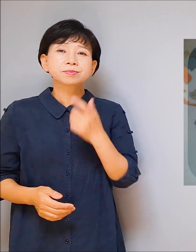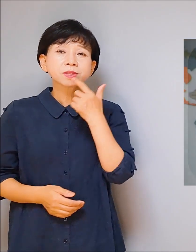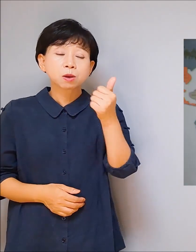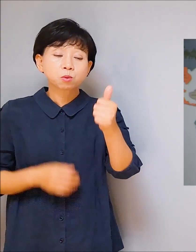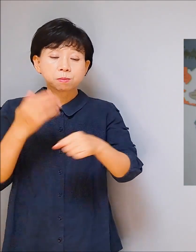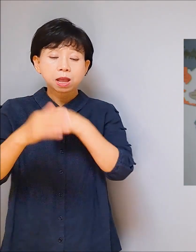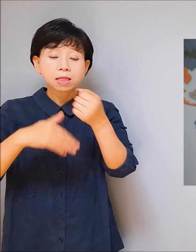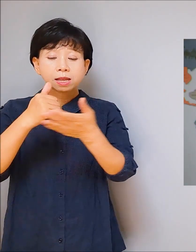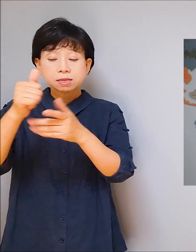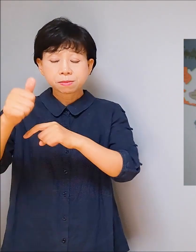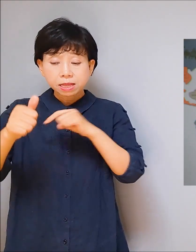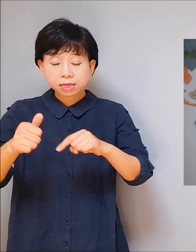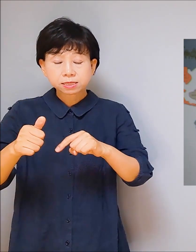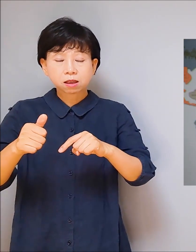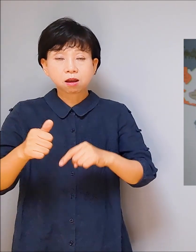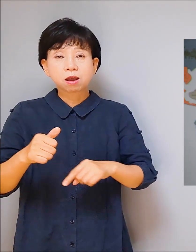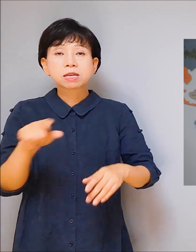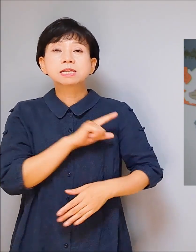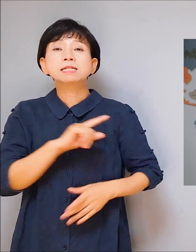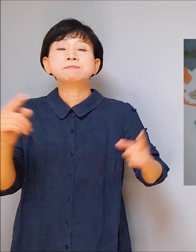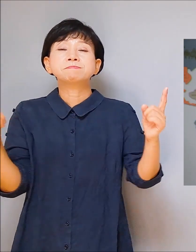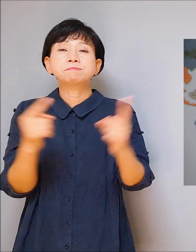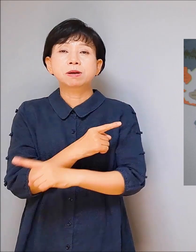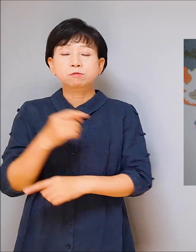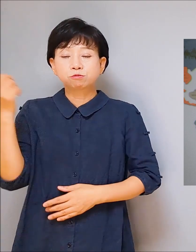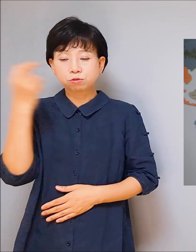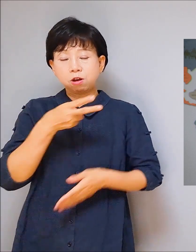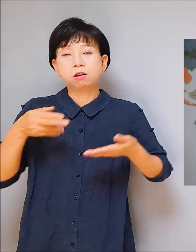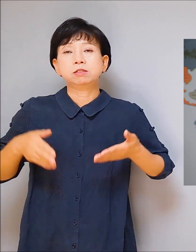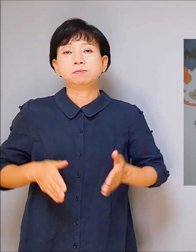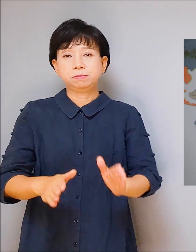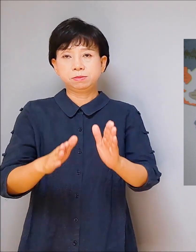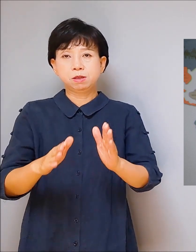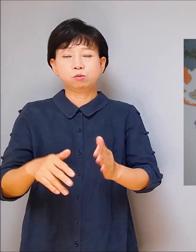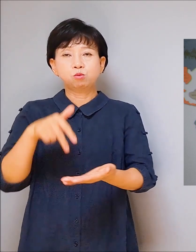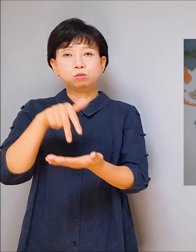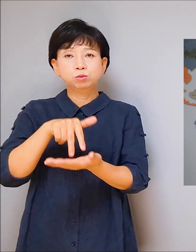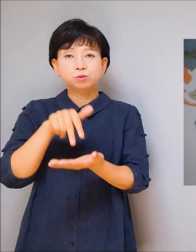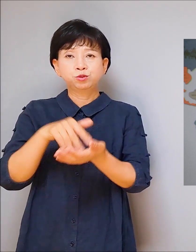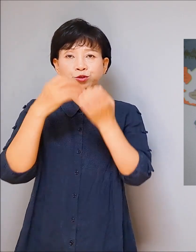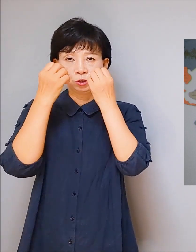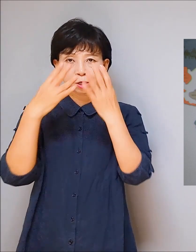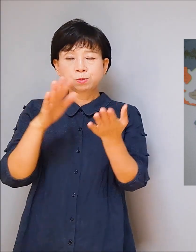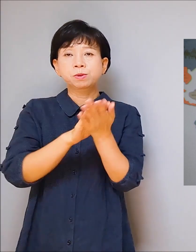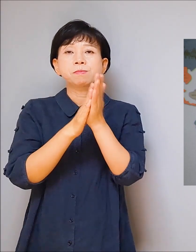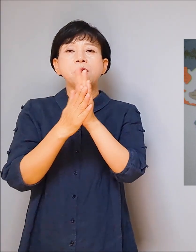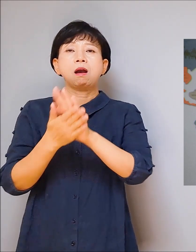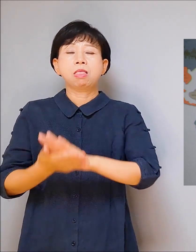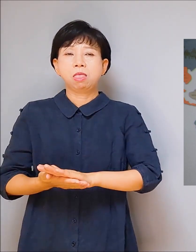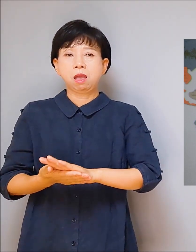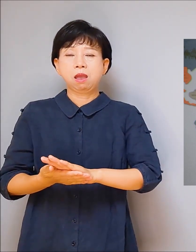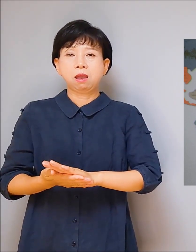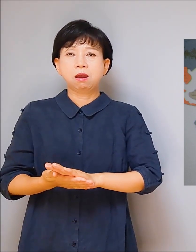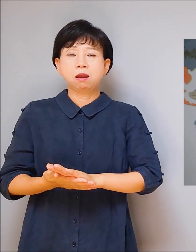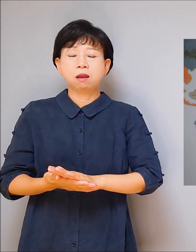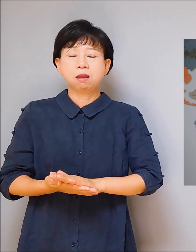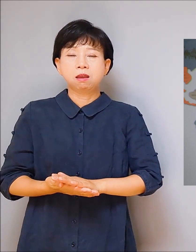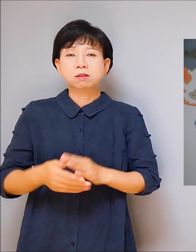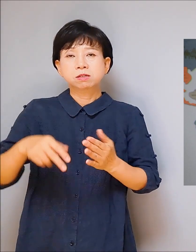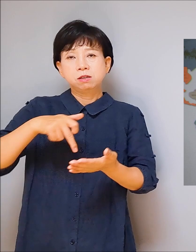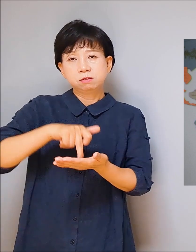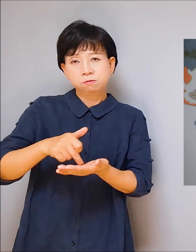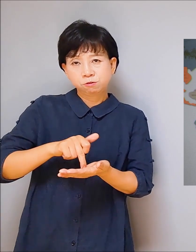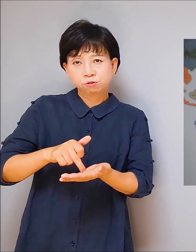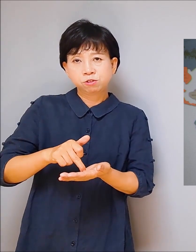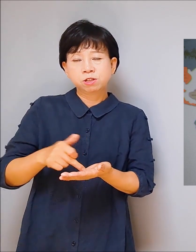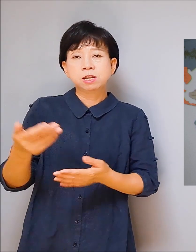하나님 안에서 이스라엘로 거듭났습니다. 하나님 안에서 야곱의 존재가 새로워졌습니다. 물론 그는 다리가 골절되었습니다.